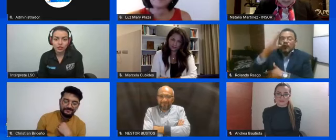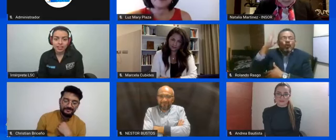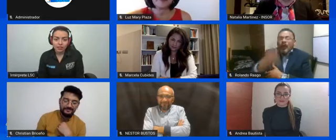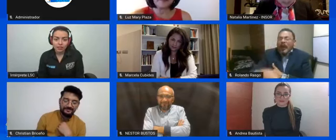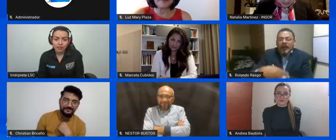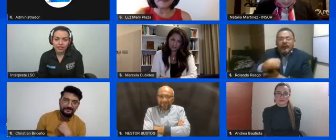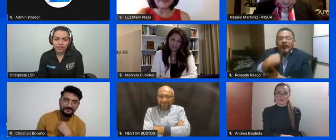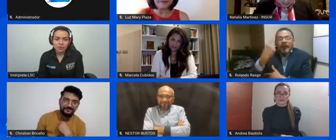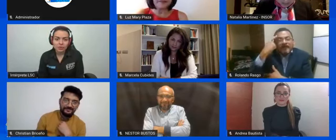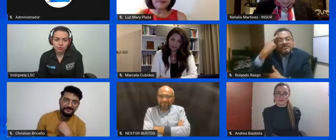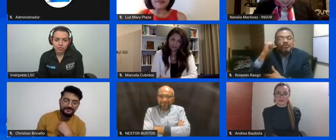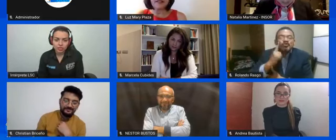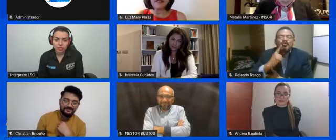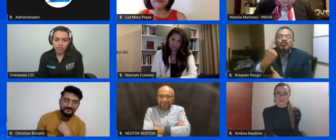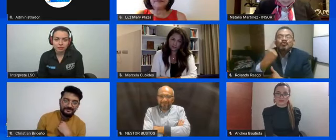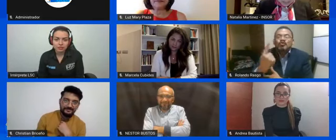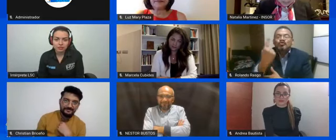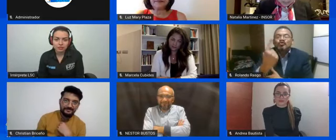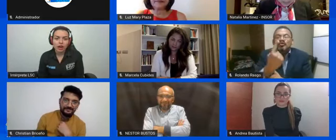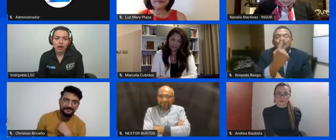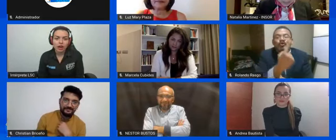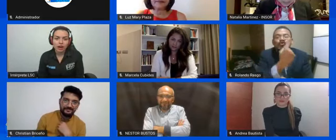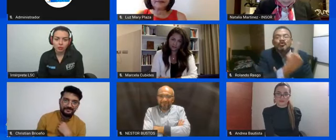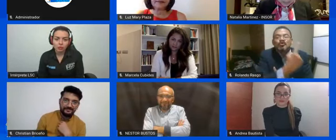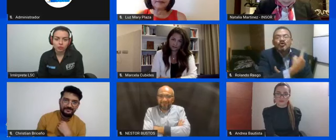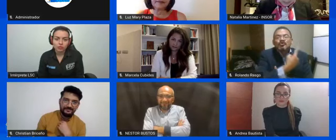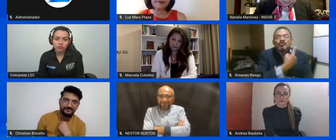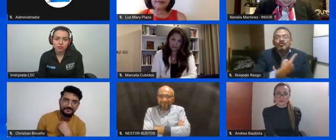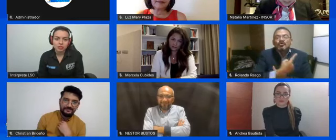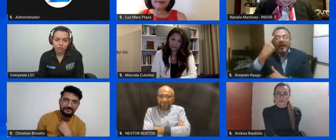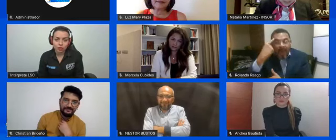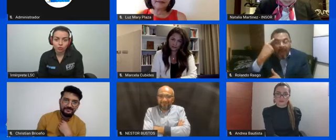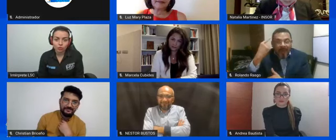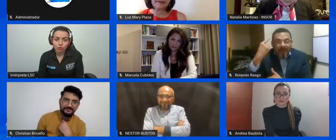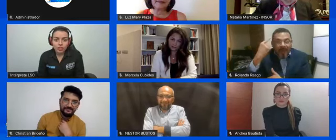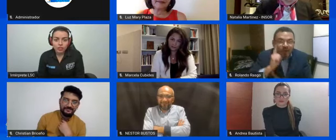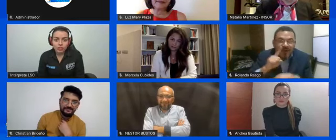hemos trabajado, siempre hemos estado juntos. Yo también